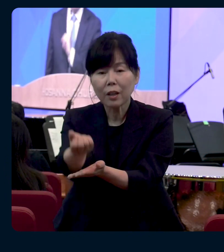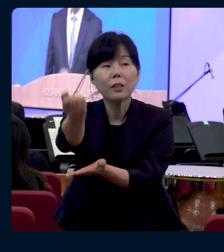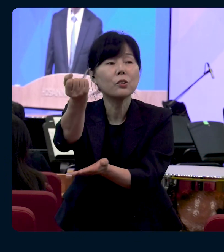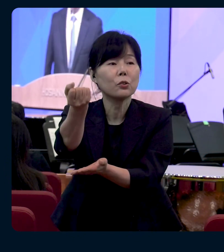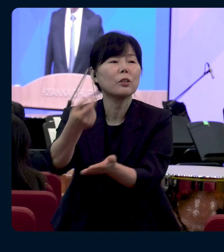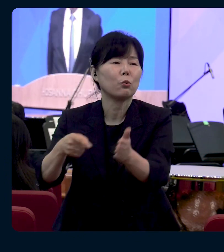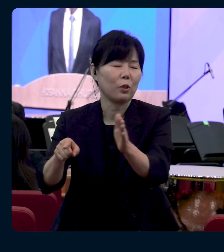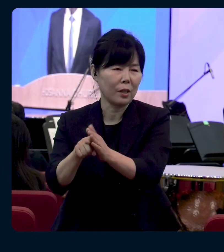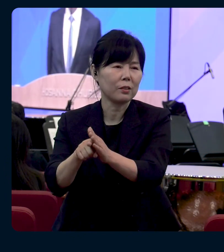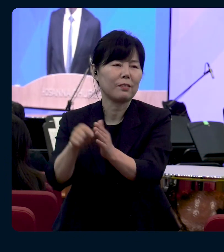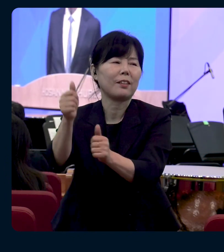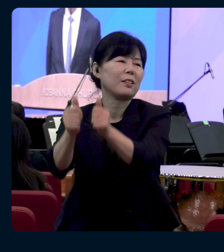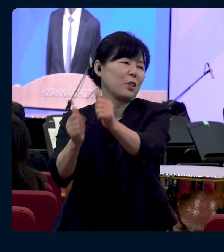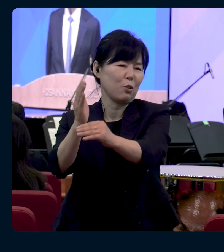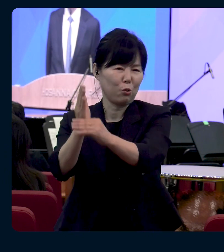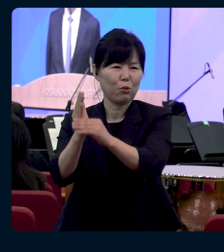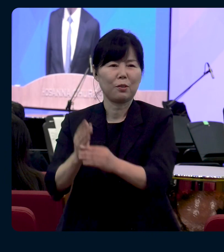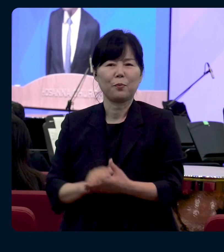것이다.